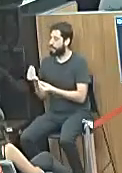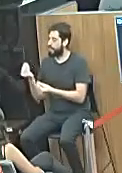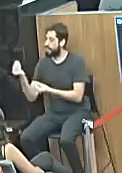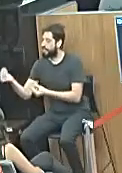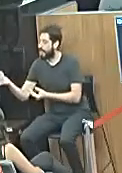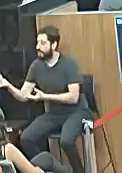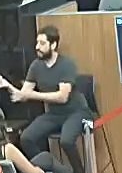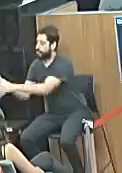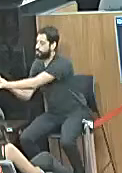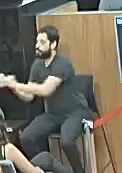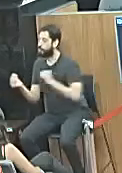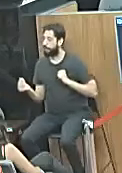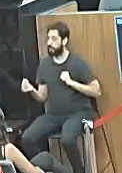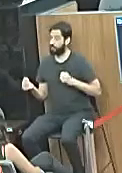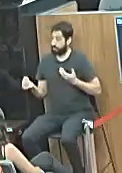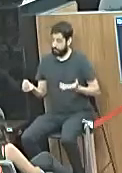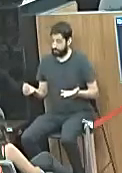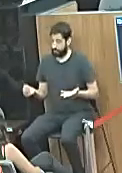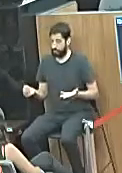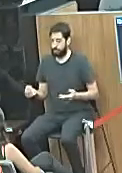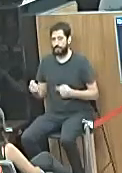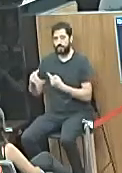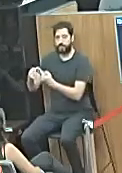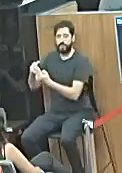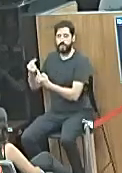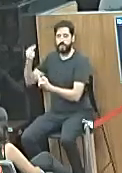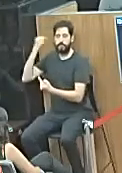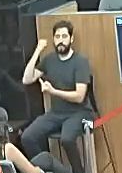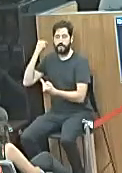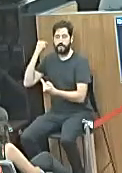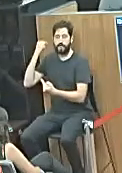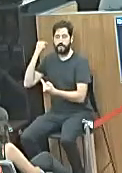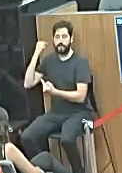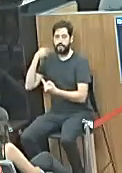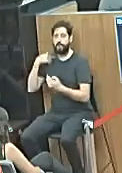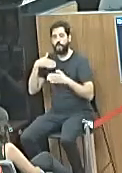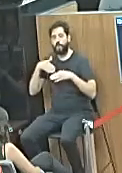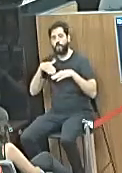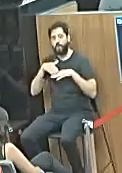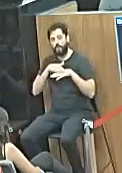semana passada em uma conversa informal